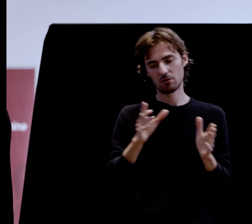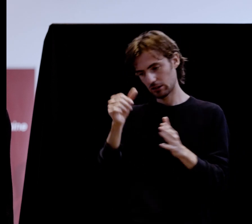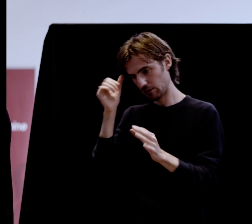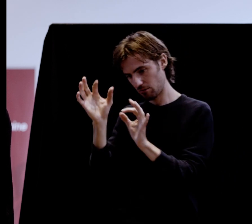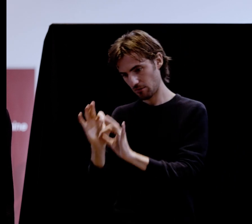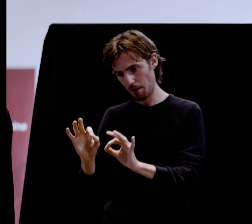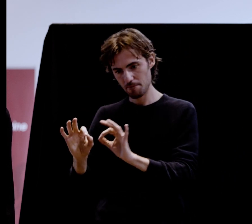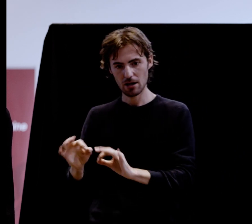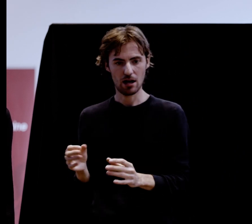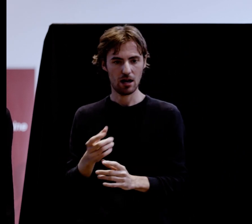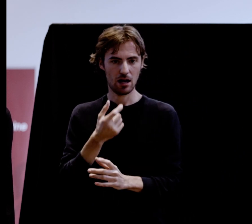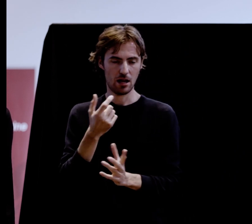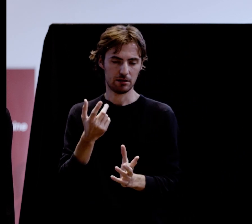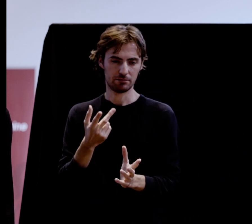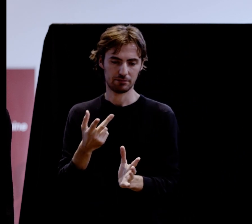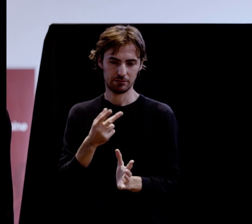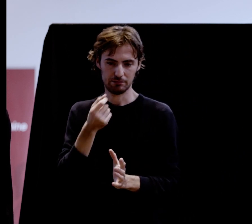garçons, malheureusement, médical.